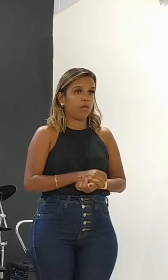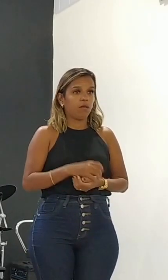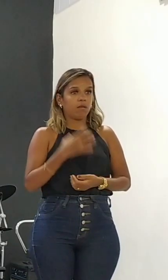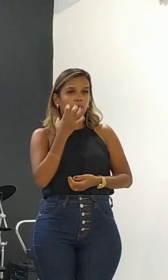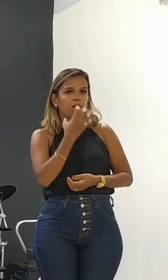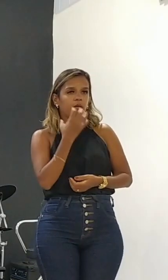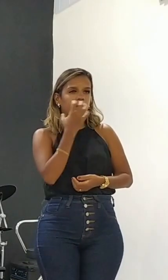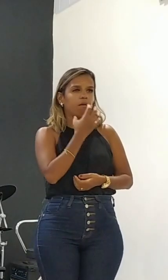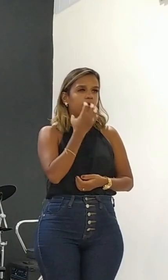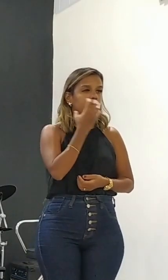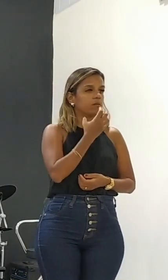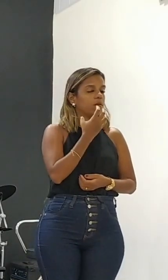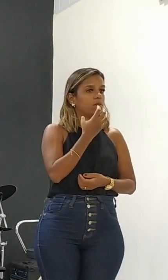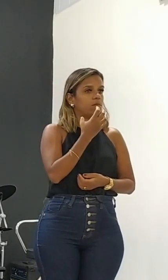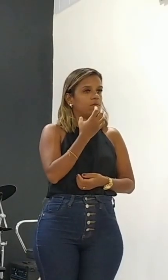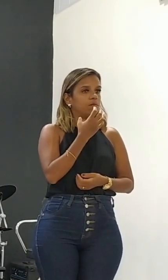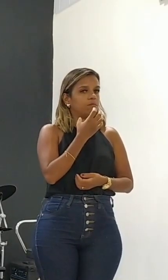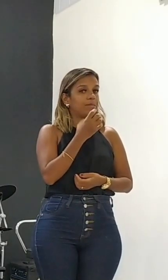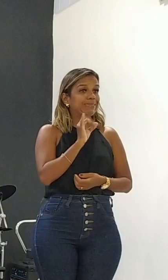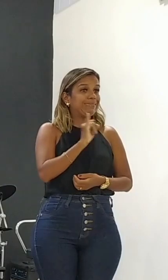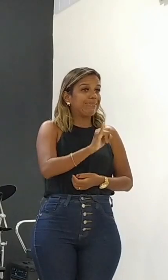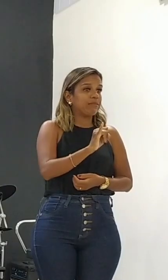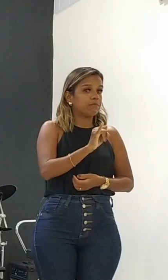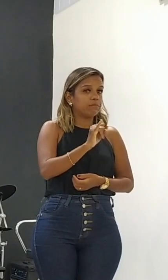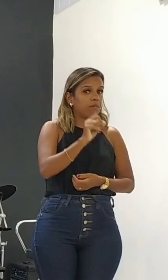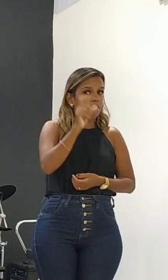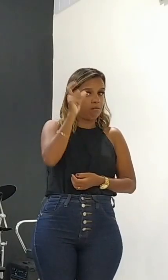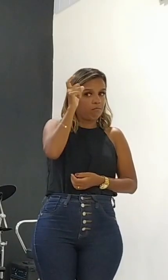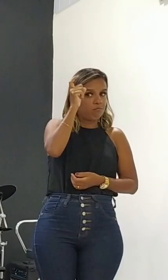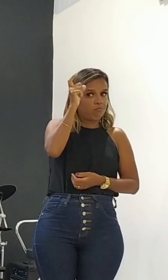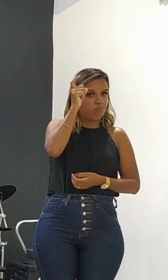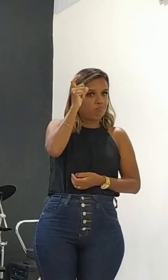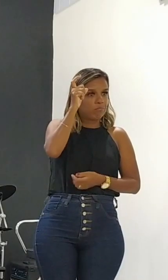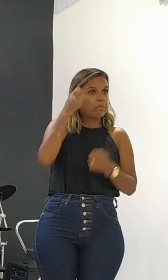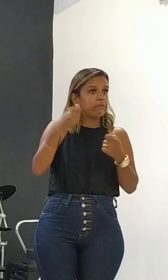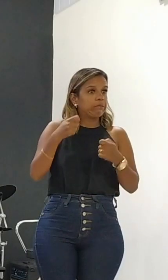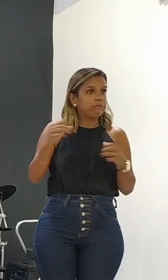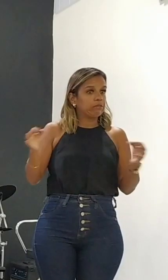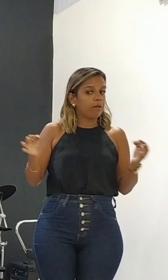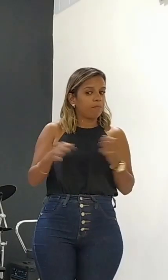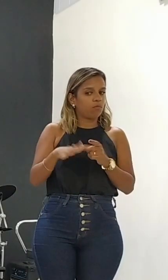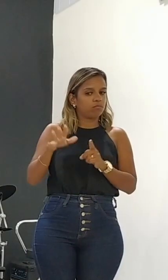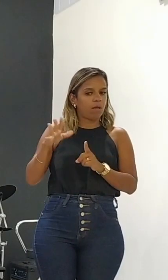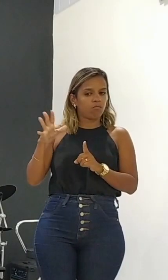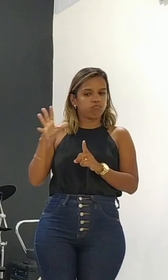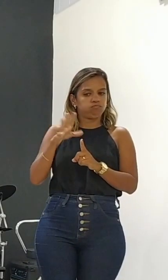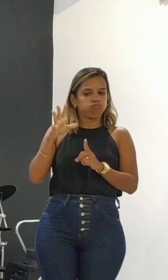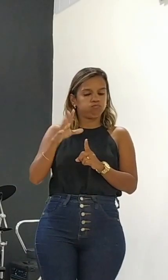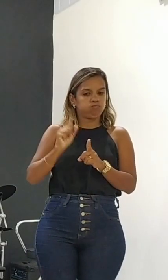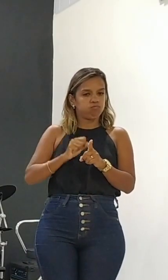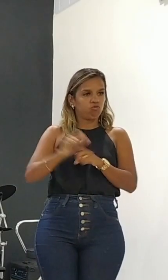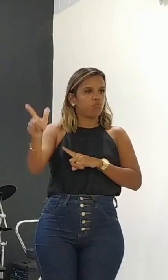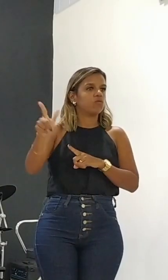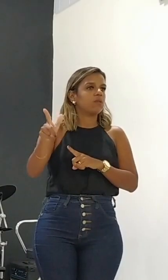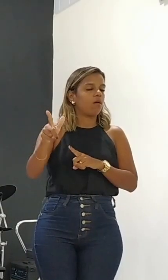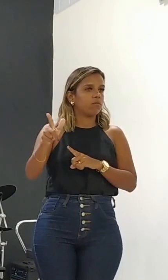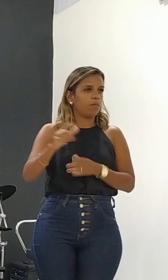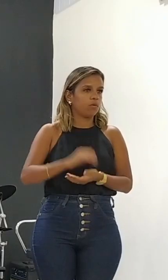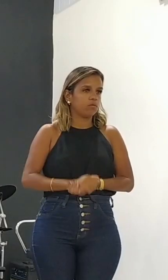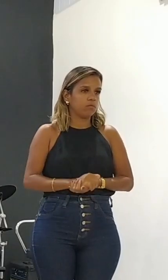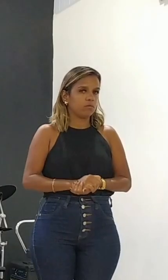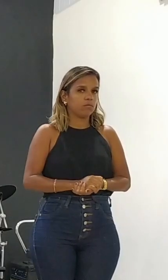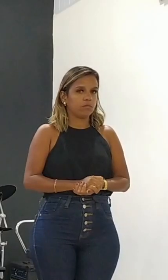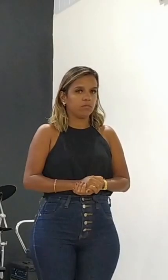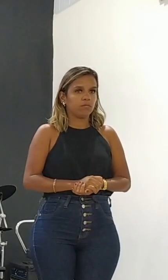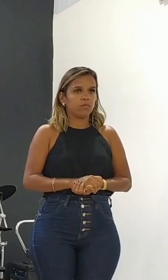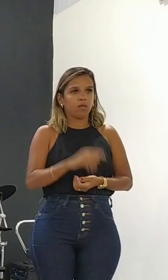se manifestou um demônio aqui, mas tem que estar preparado para expulsar, A gente tem que estar preparado para qualquer situação.